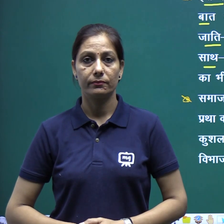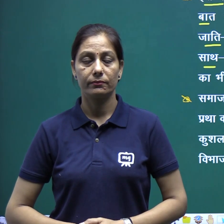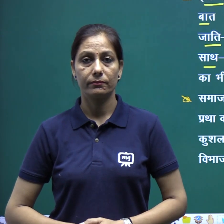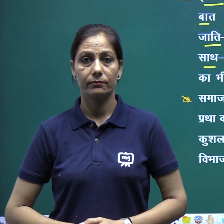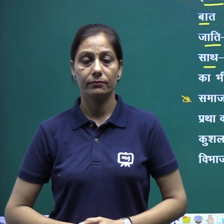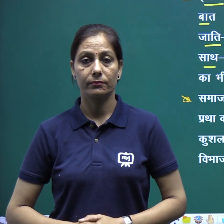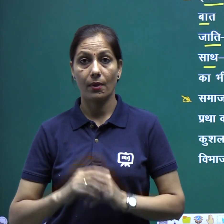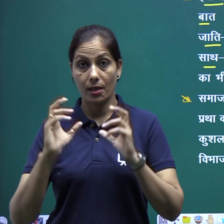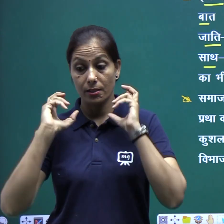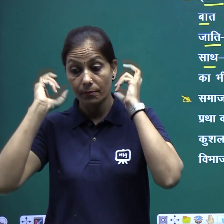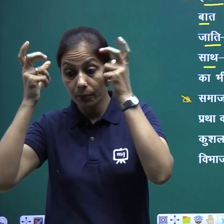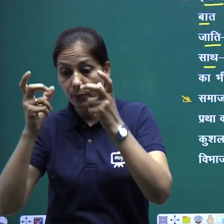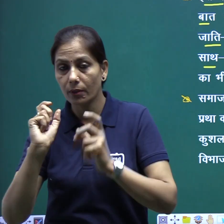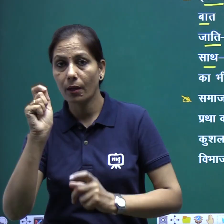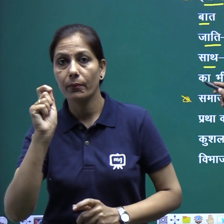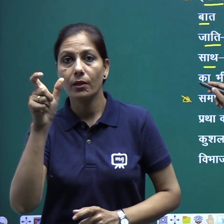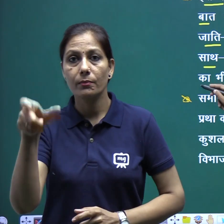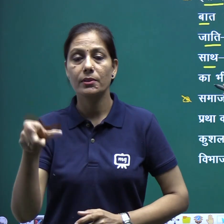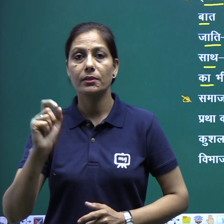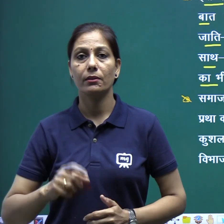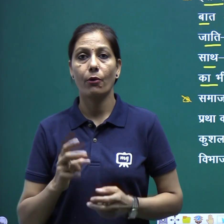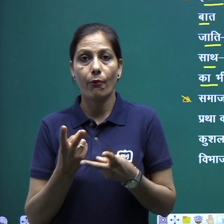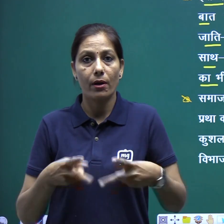श्रमिक विभाजन का भी